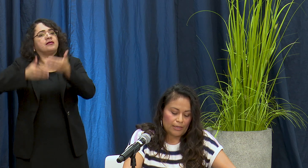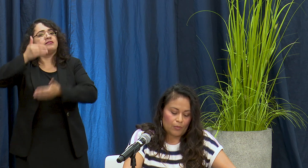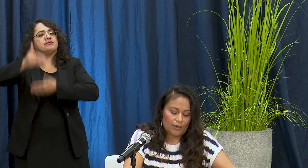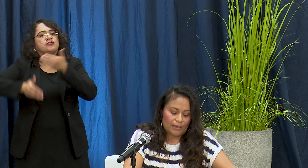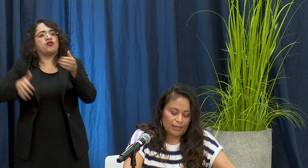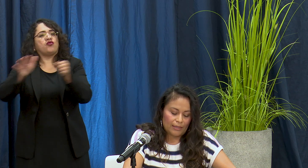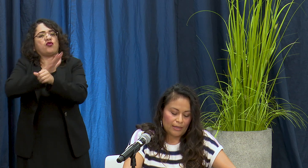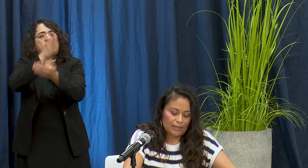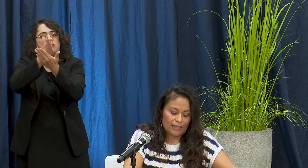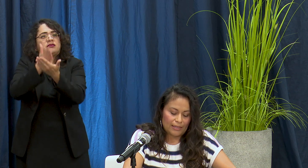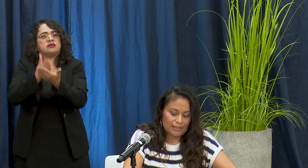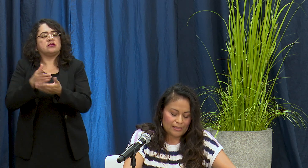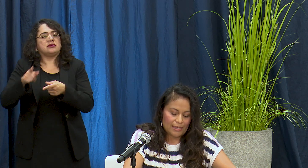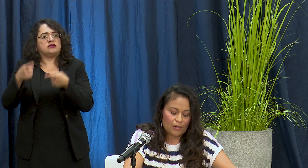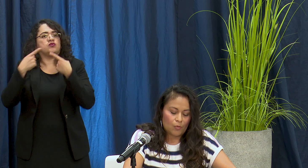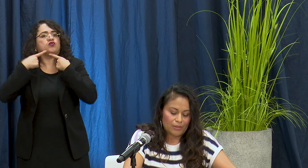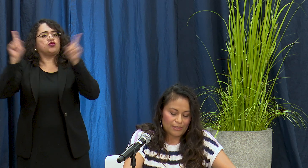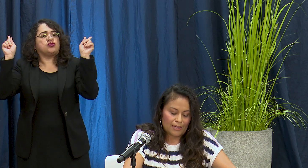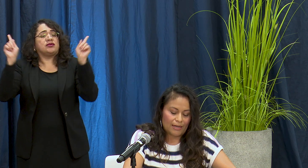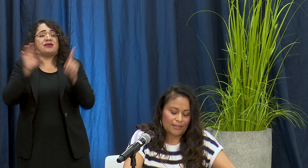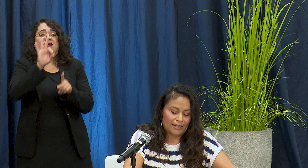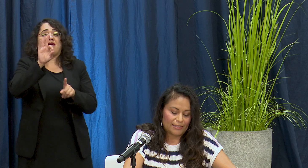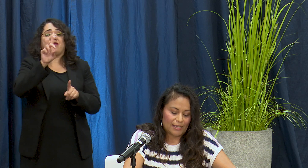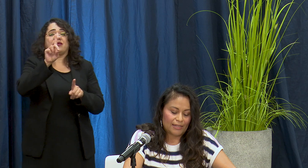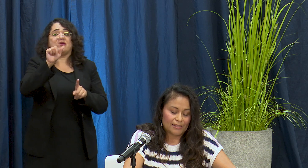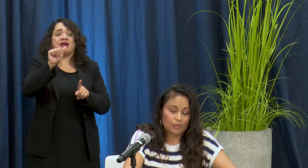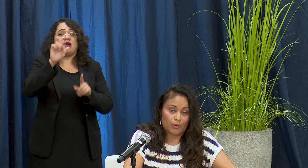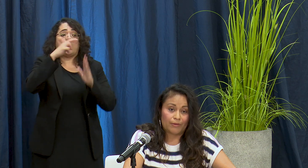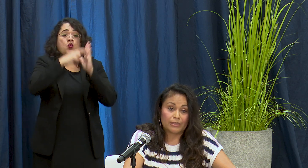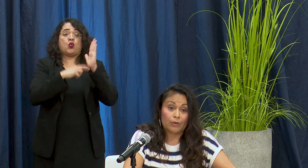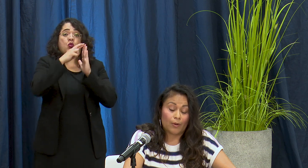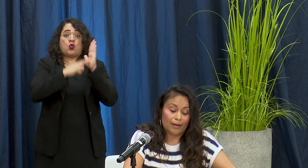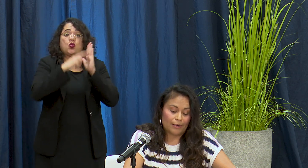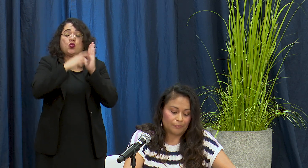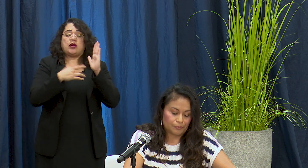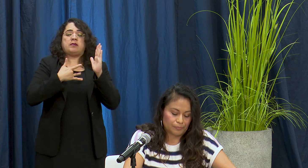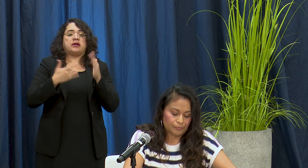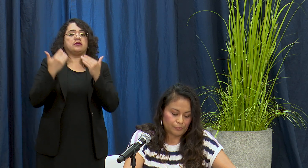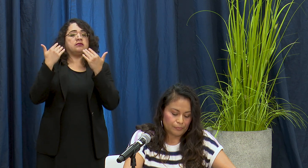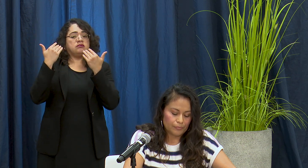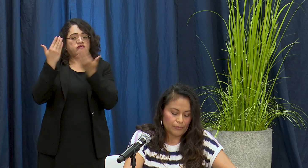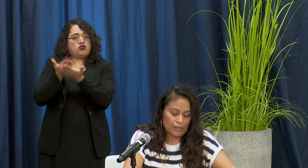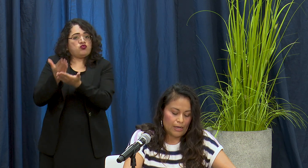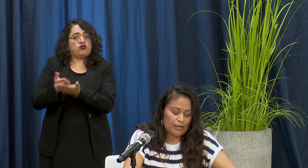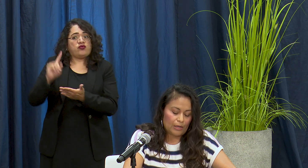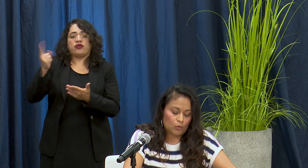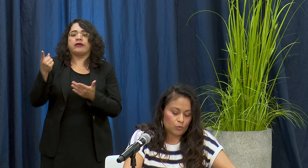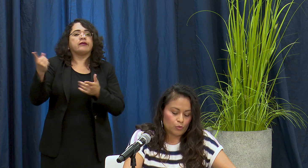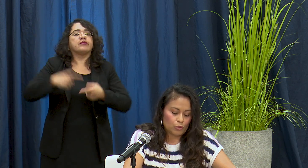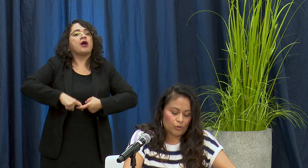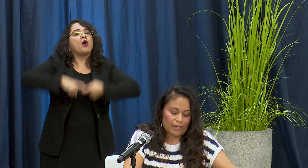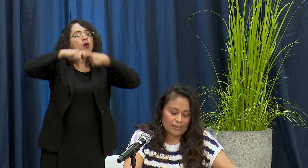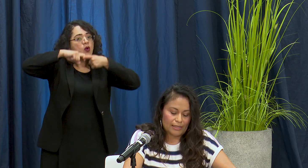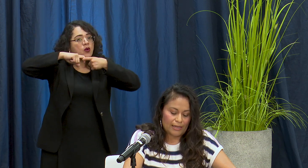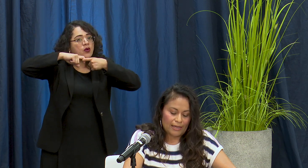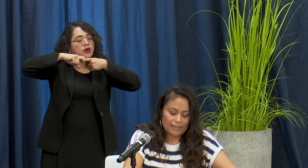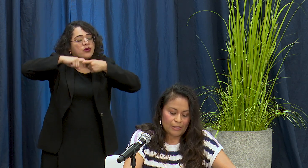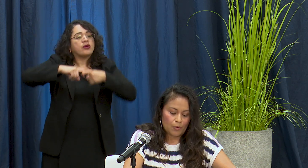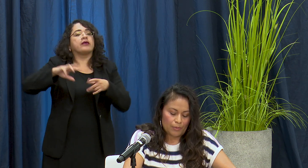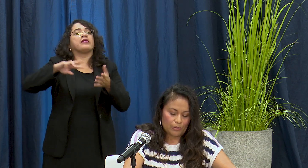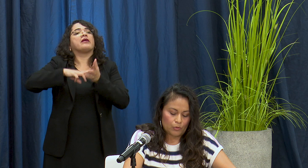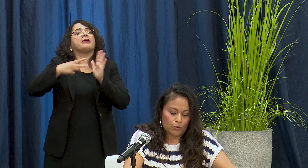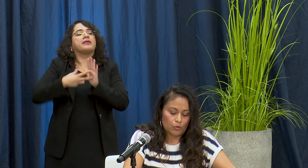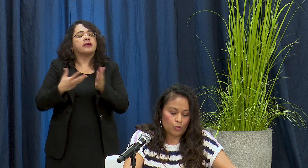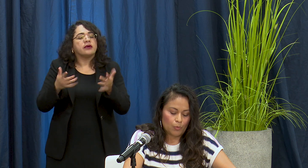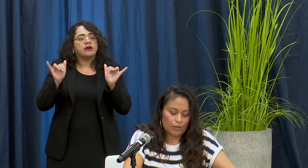permitió que cualquiera que quisiera comenzar a realizar estas pruebas lo haga. La conclusión es que en